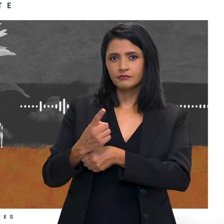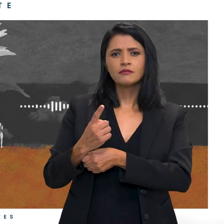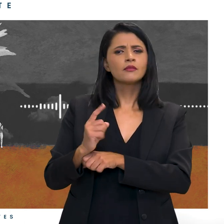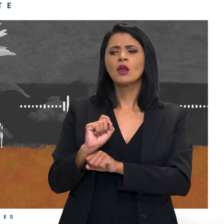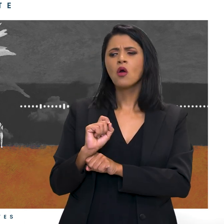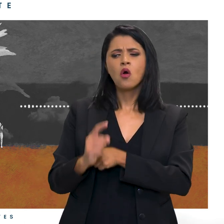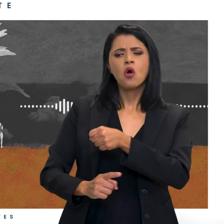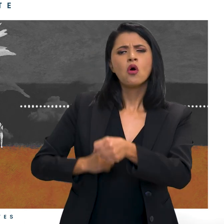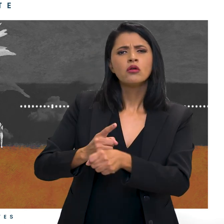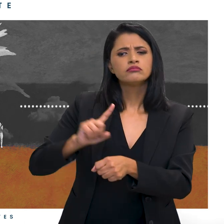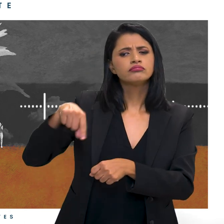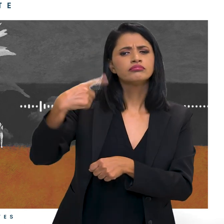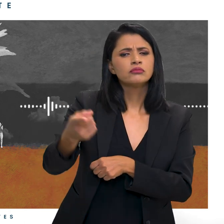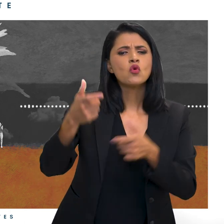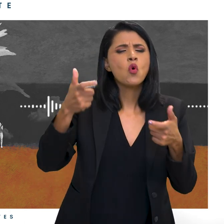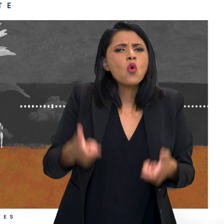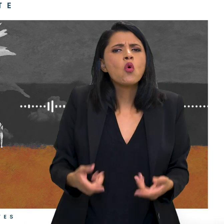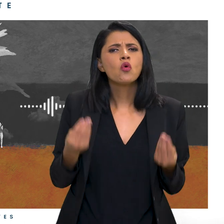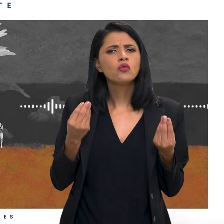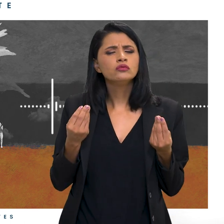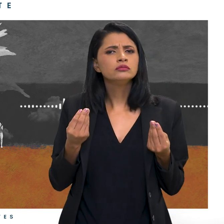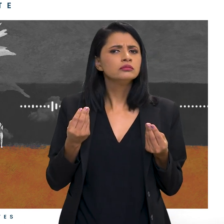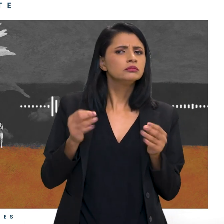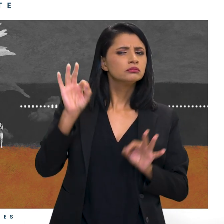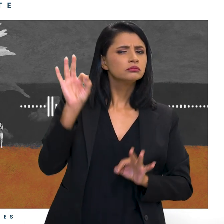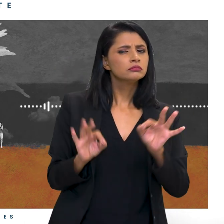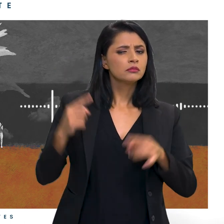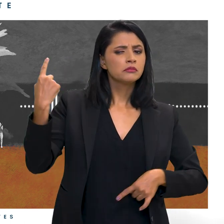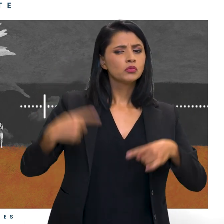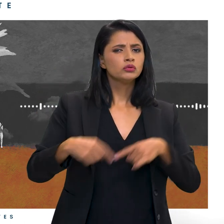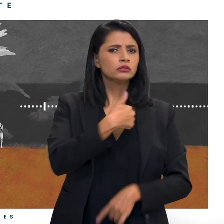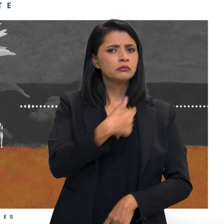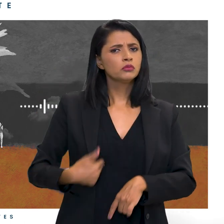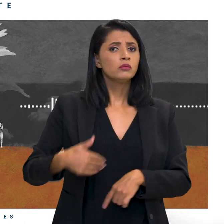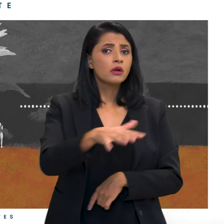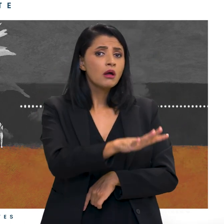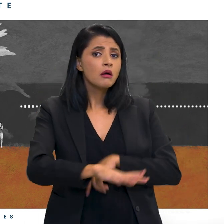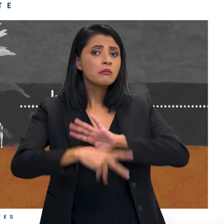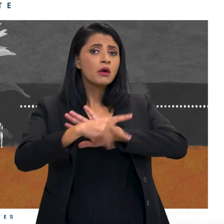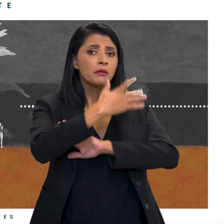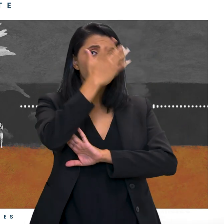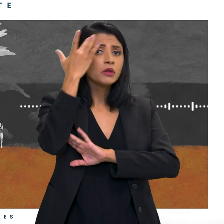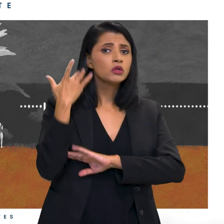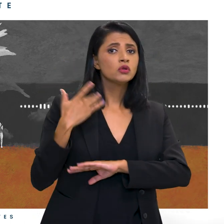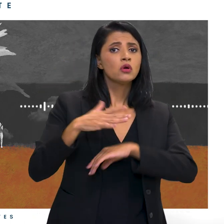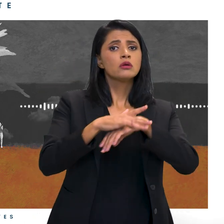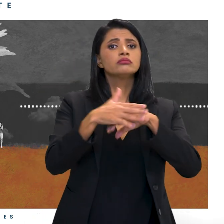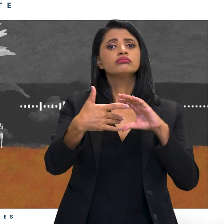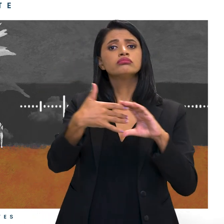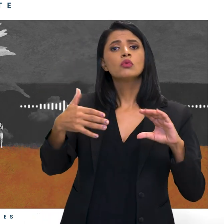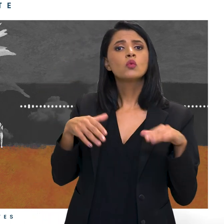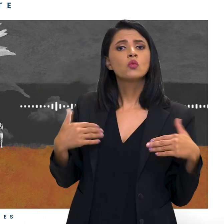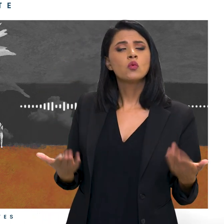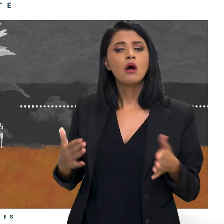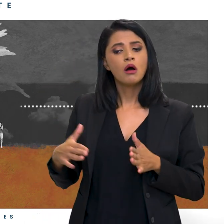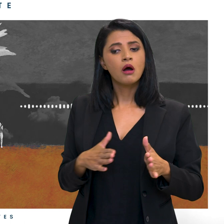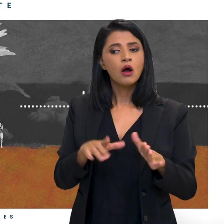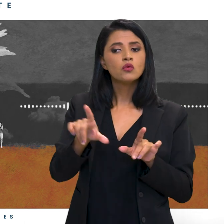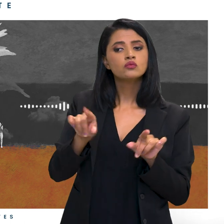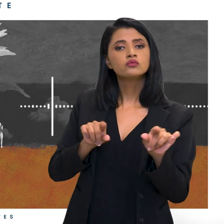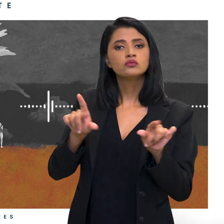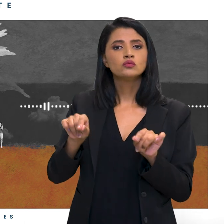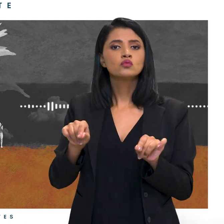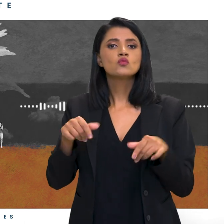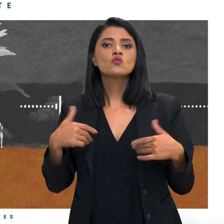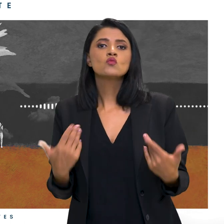Um ano depois, onde estamos e, sobretudo, para onde estão planejando levar as políticas públicas voltadas para pessoas com doenças raras?